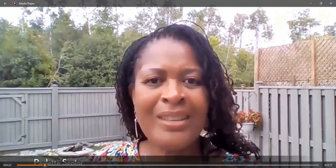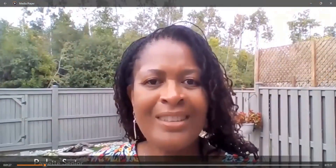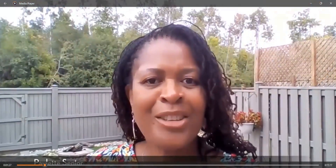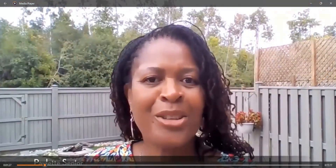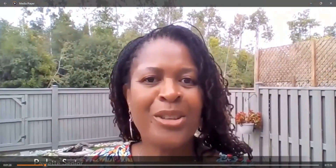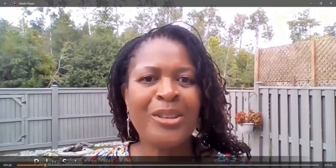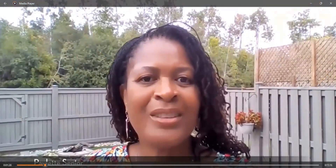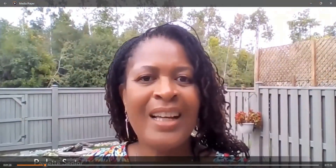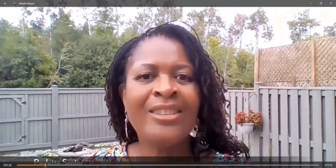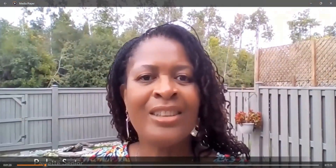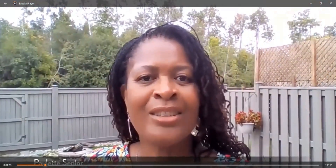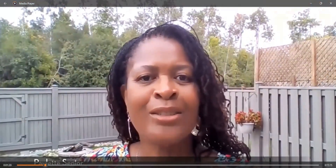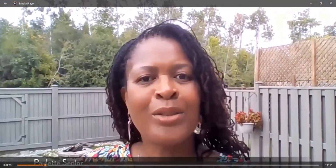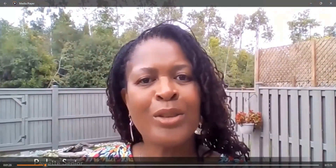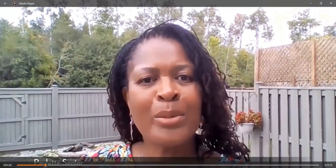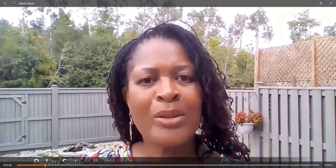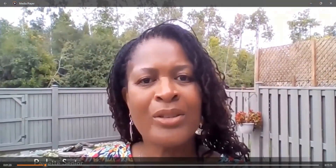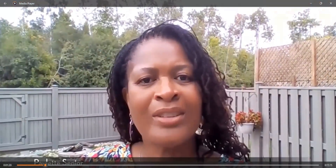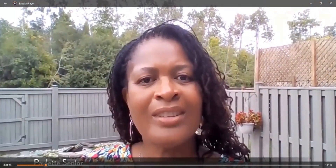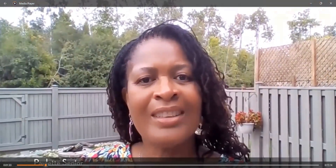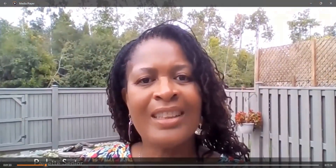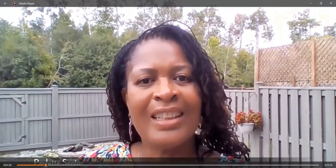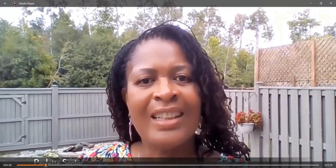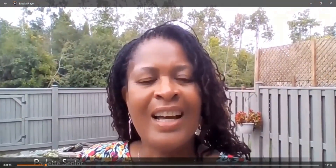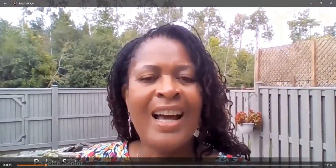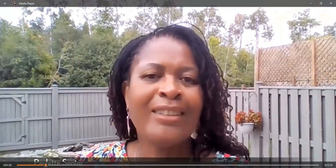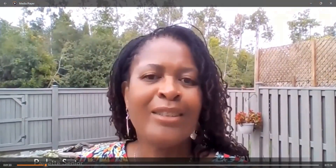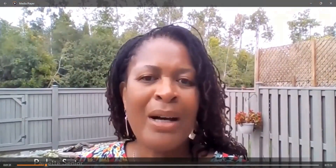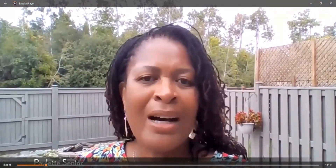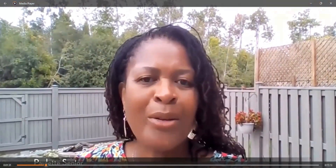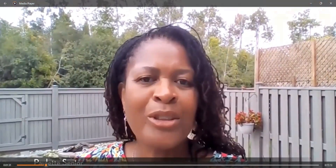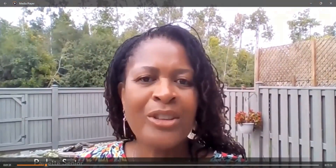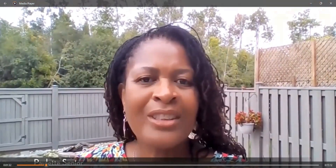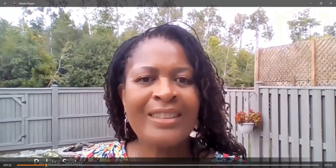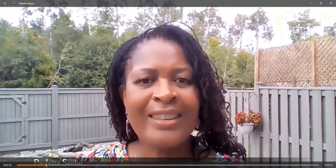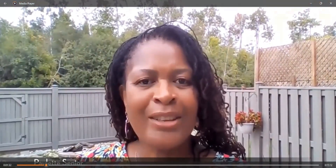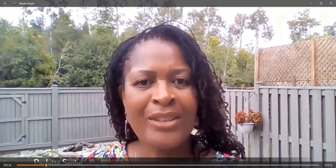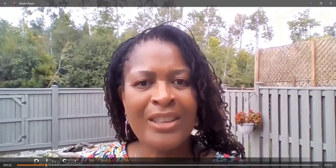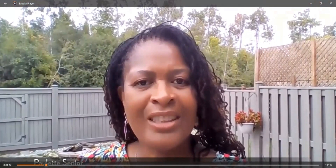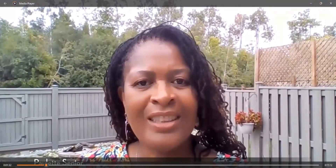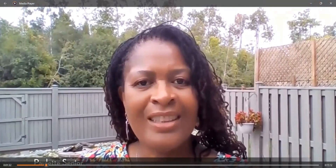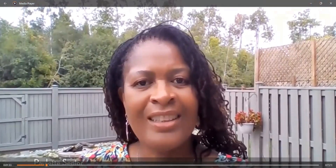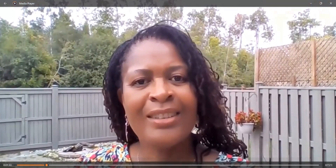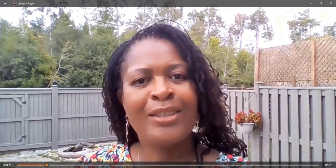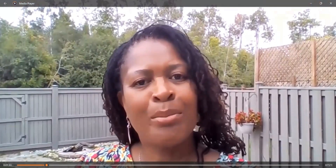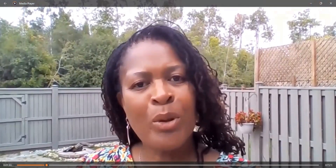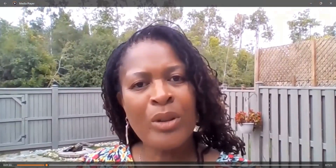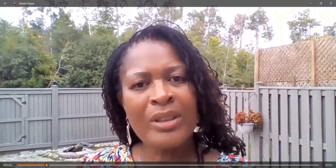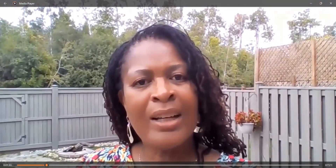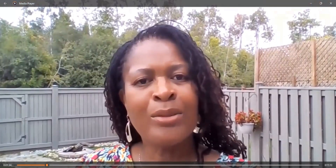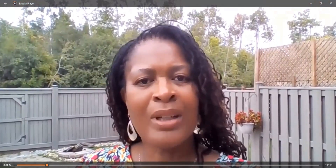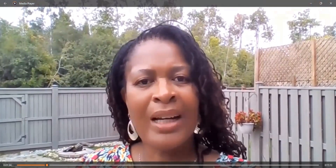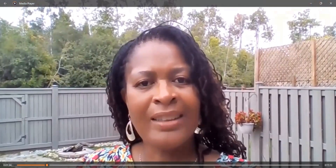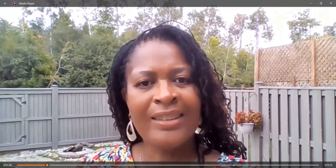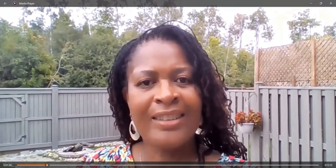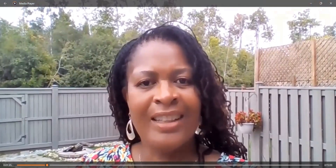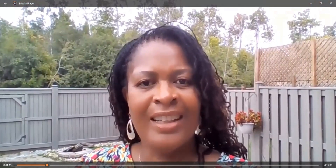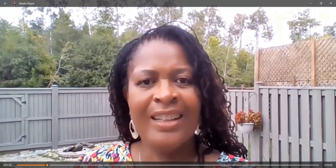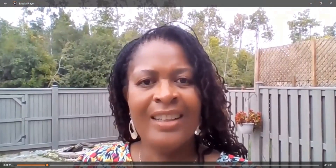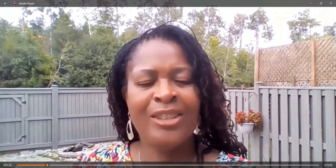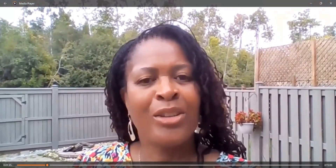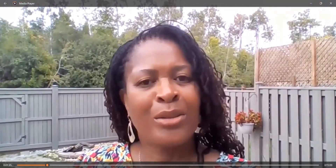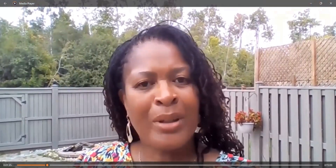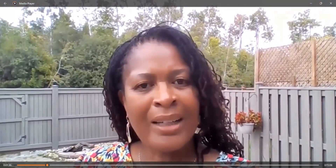Every woman, girl, and gender diverse person has the power, safety, support, and